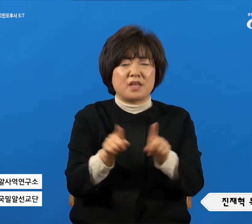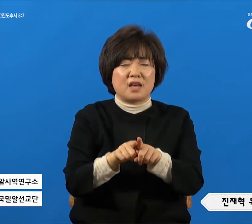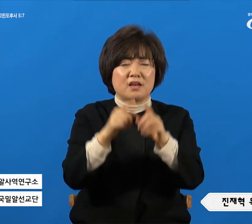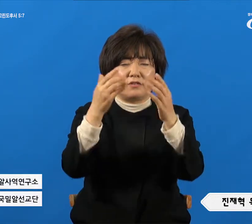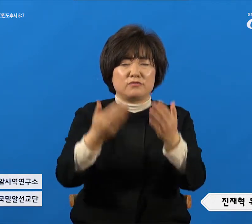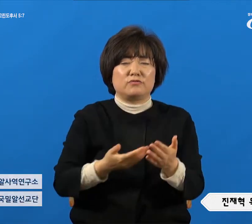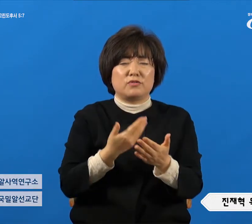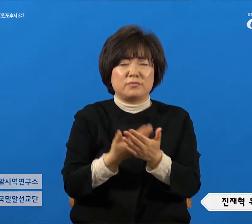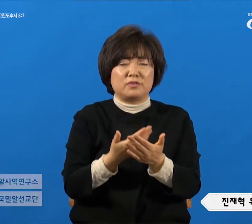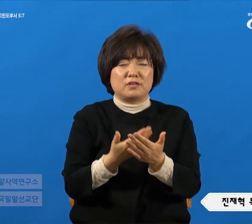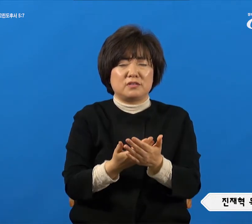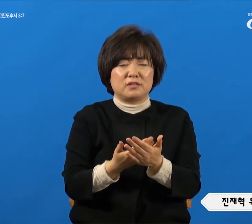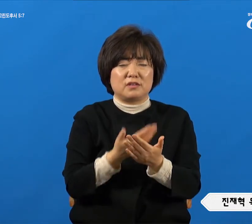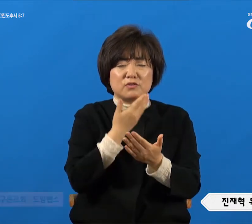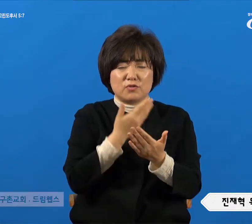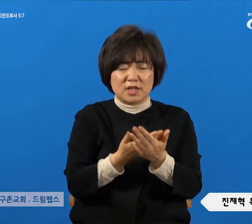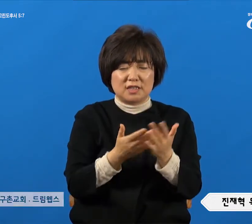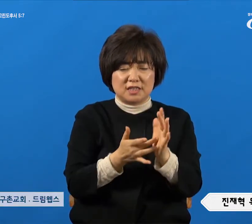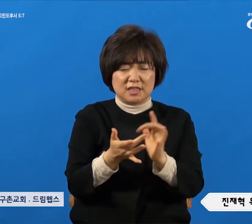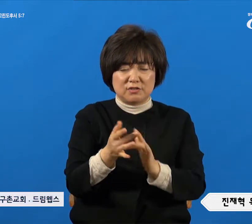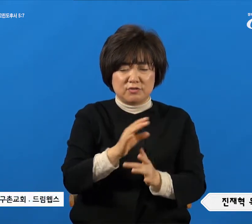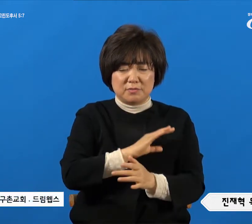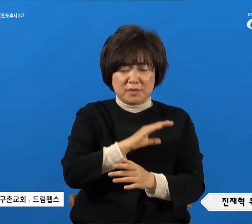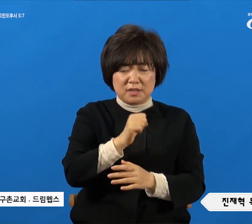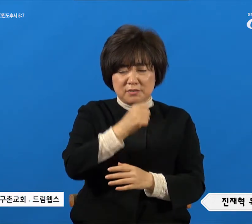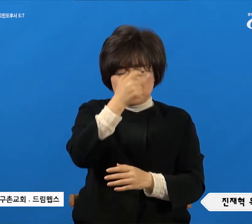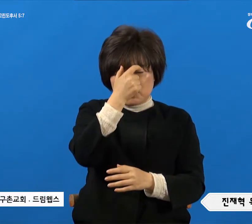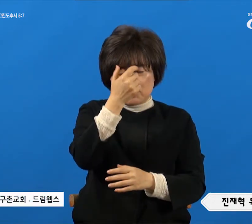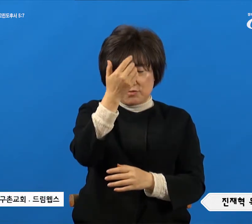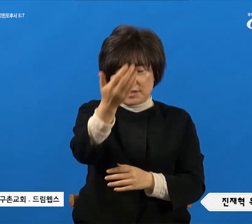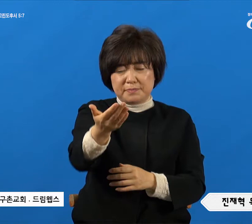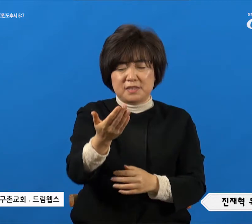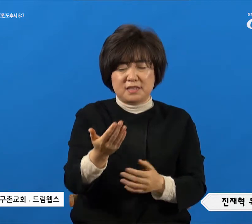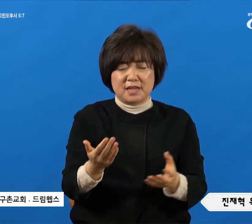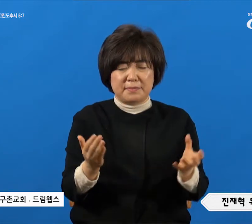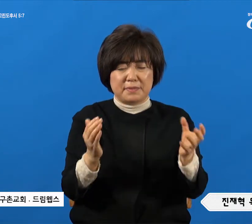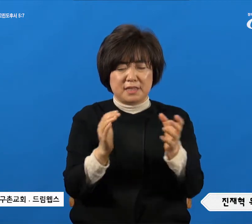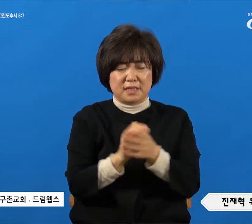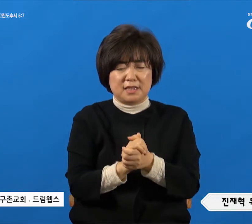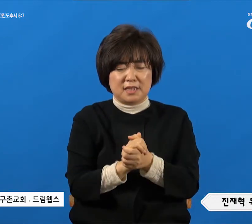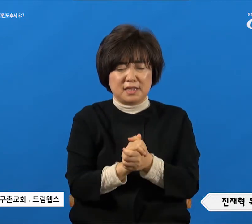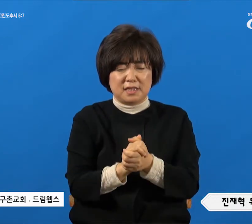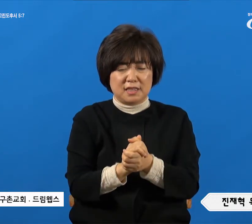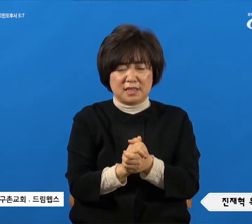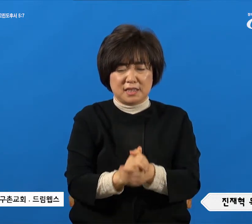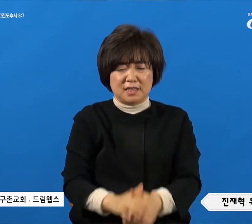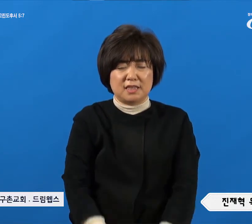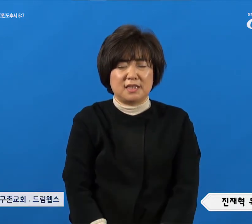주옵소서. 귀하신 예수님의 이름으로 기도하옵나이다. 아멘.